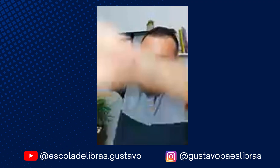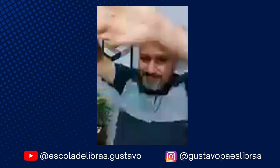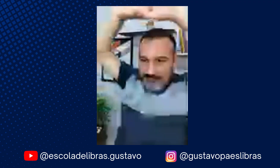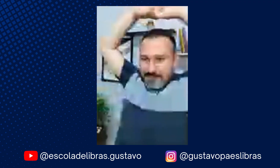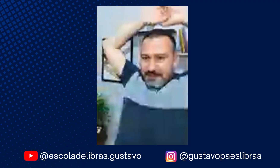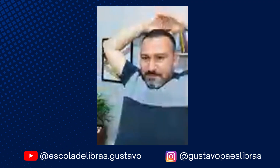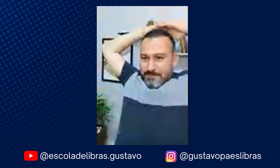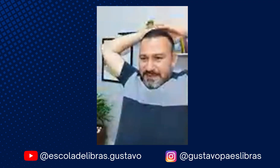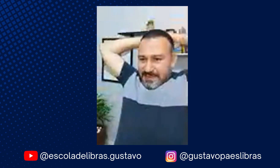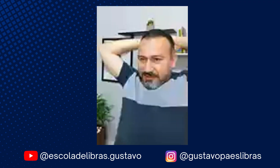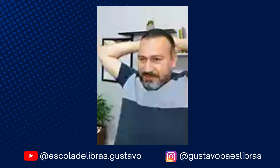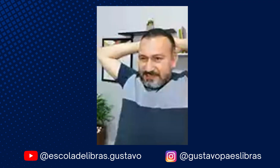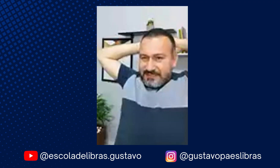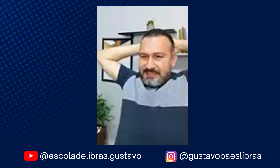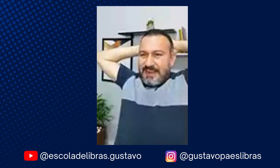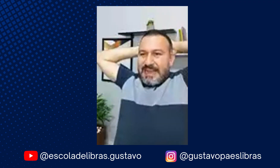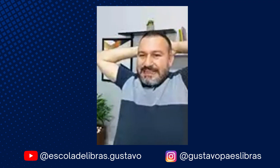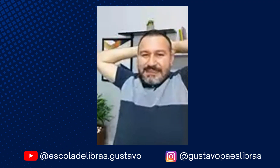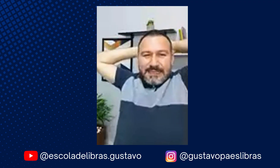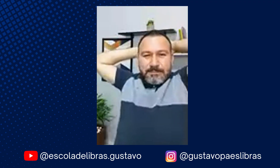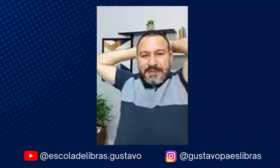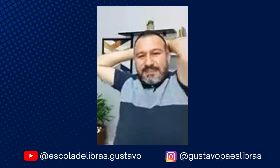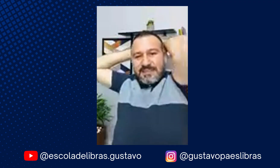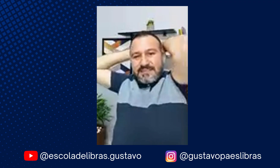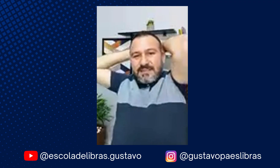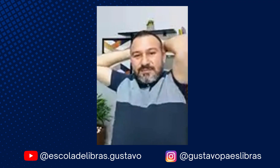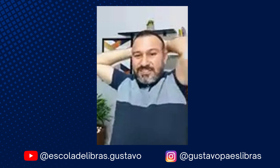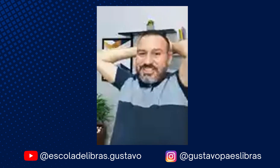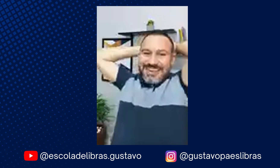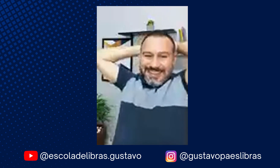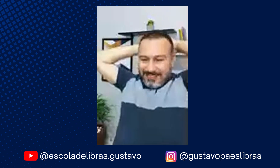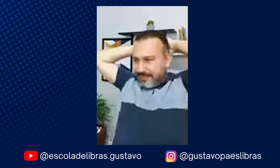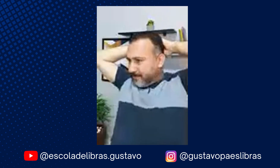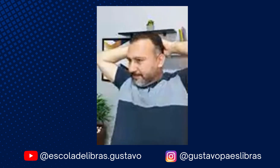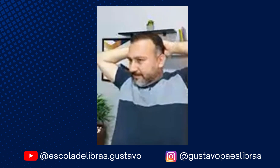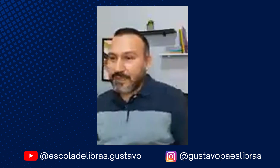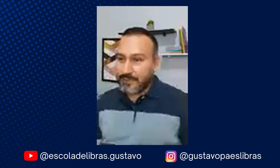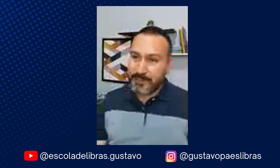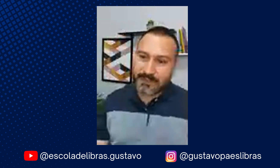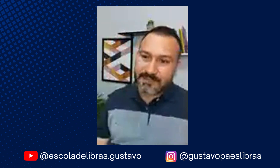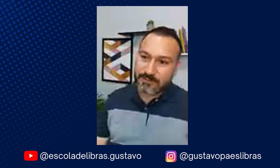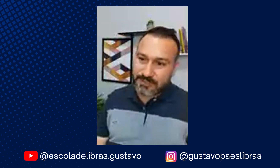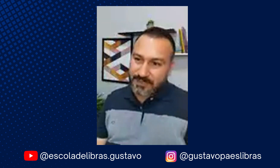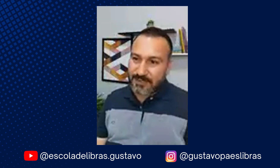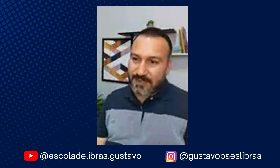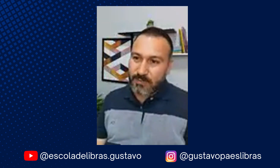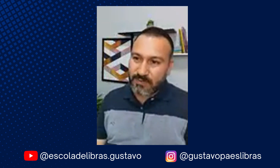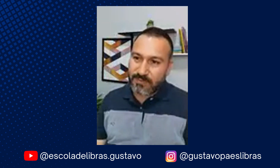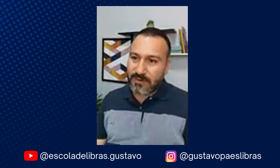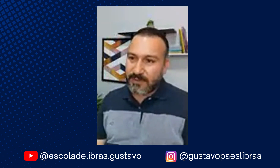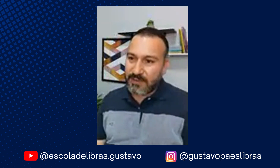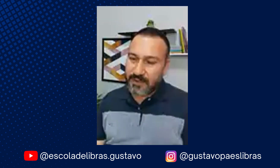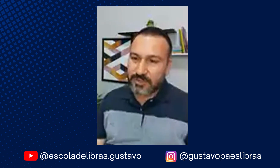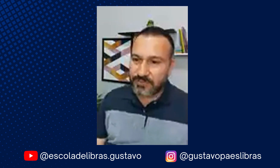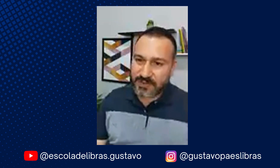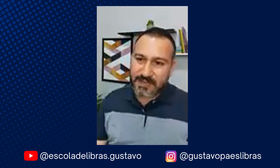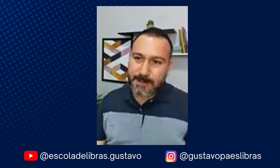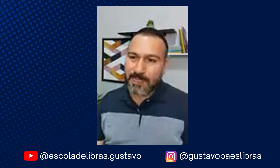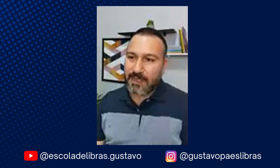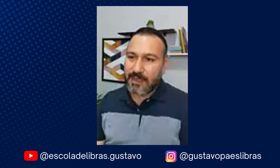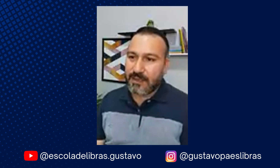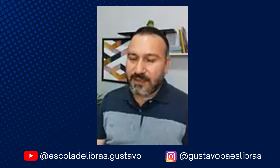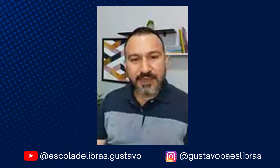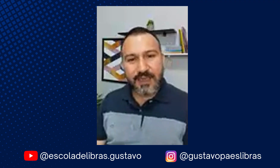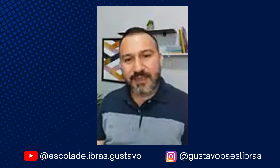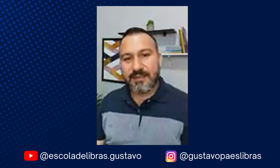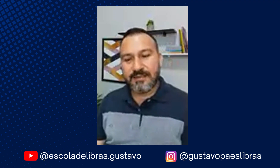me daria para fazer a interpretação direta? Interpretação direta é uma forma de